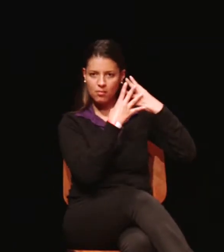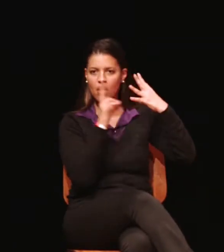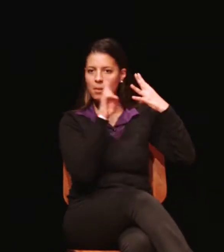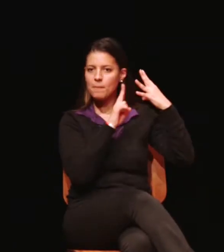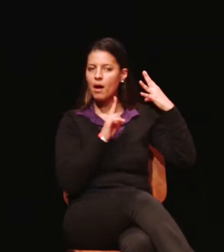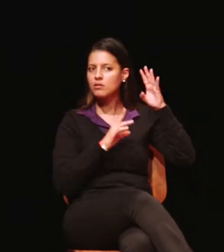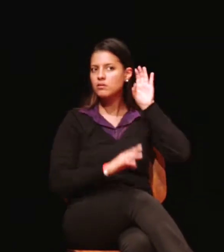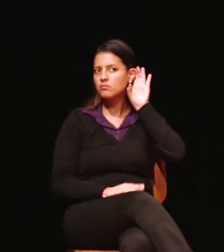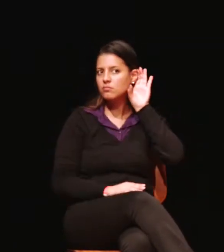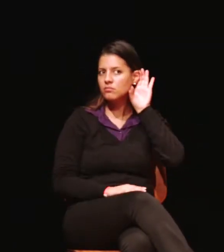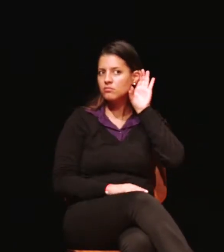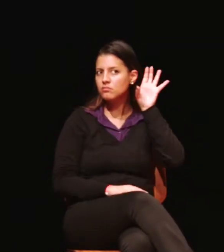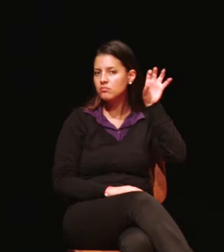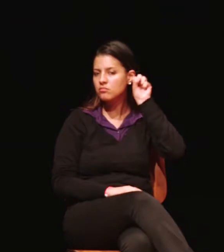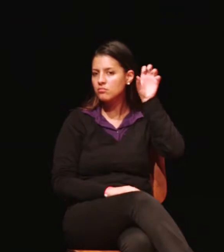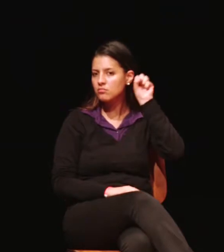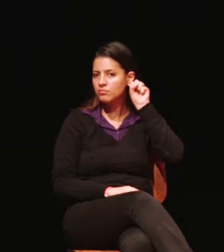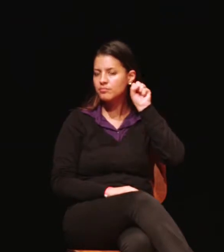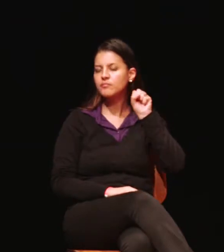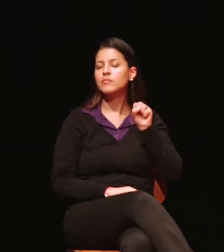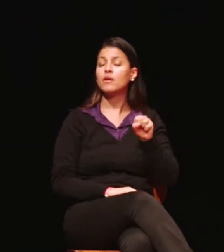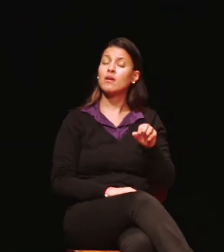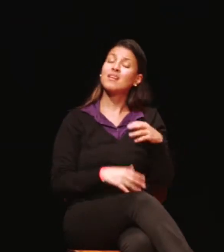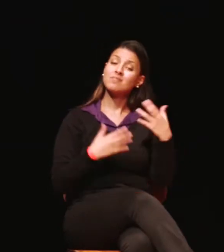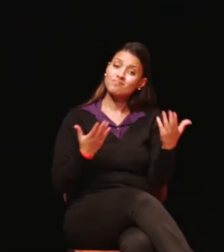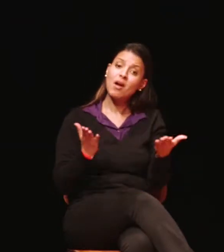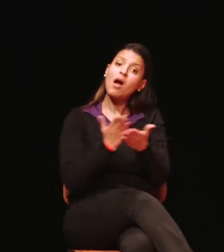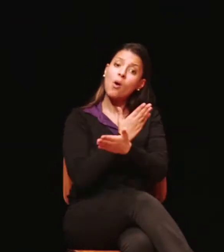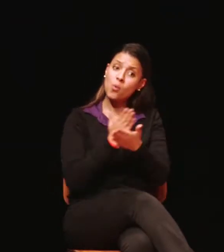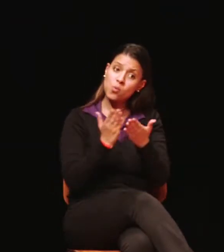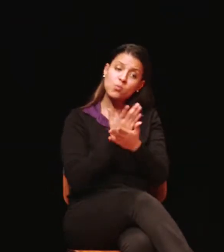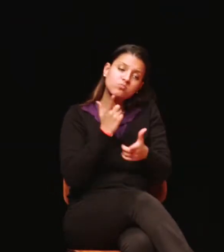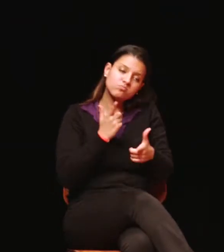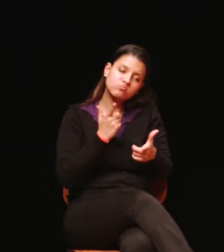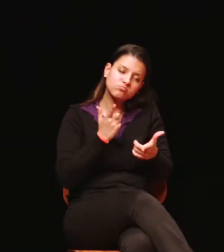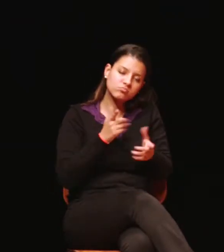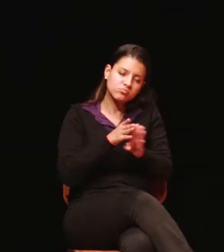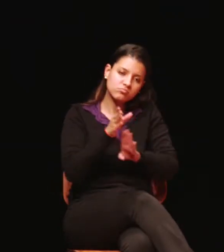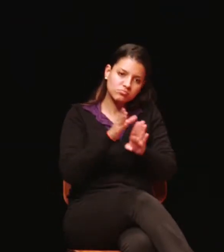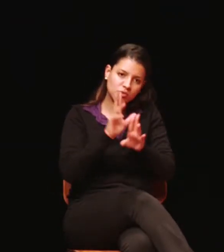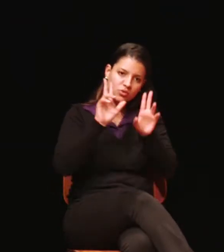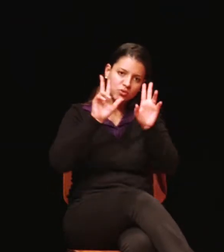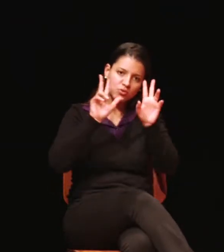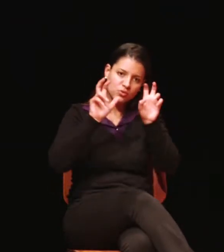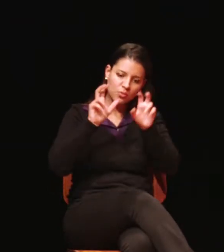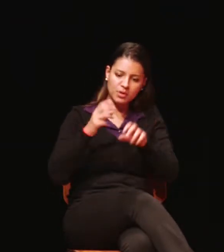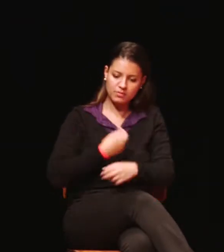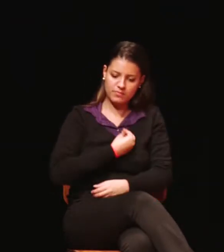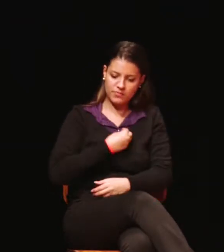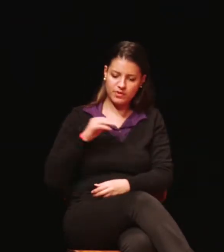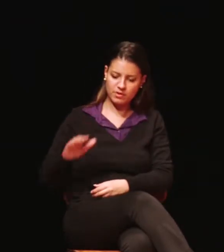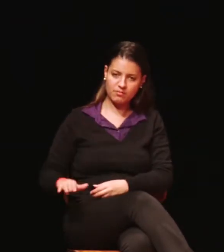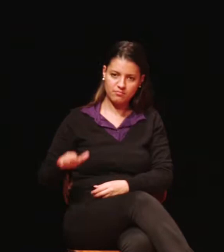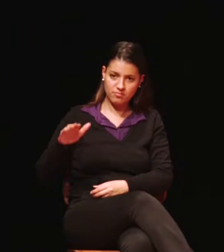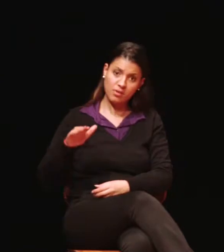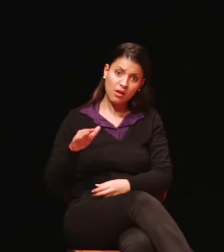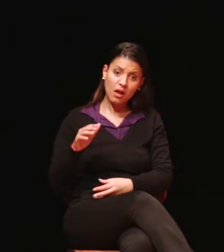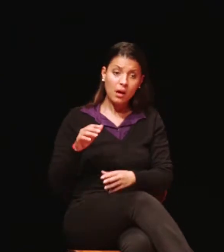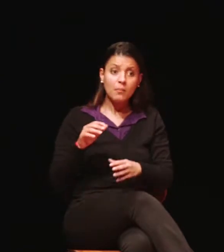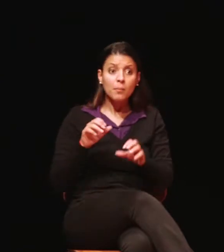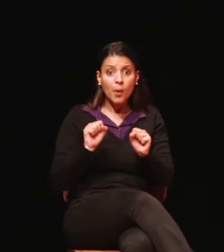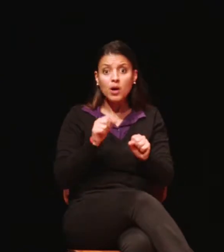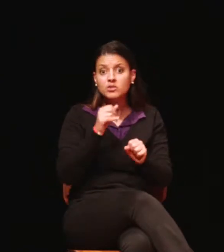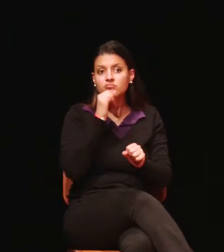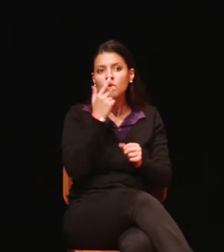da puerícia também pode ter servido como modelo para a arte de criar escravos. Esse é o convite